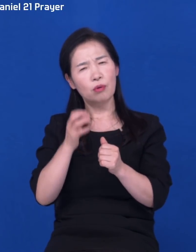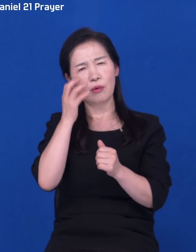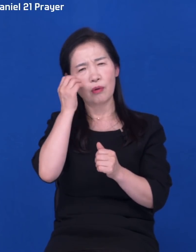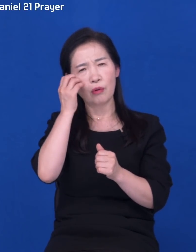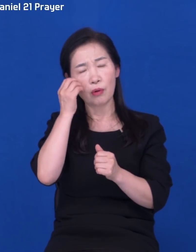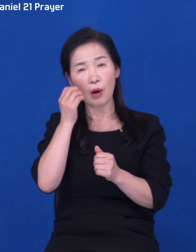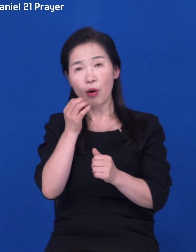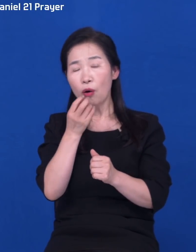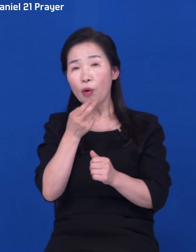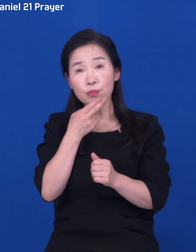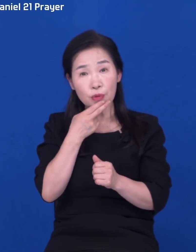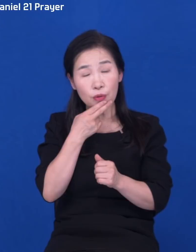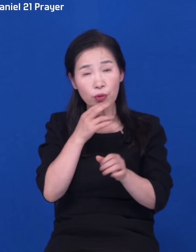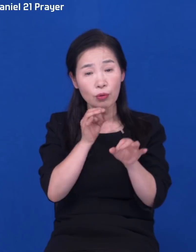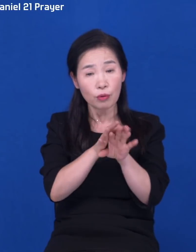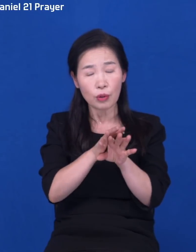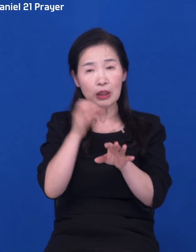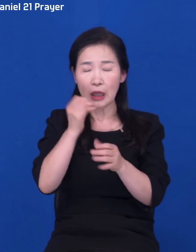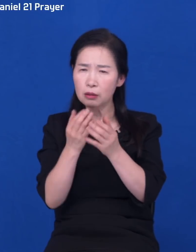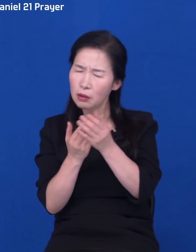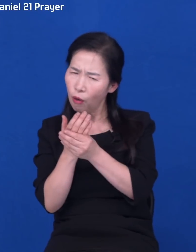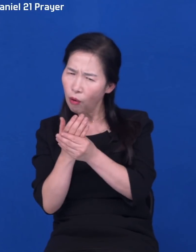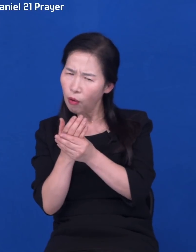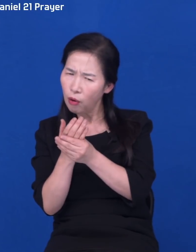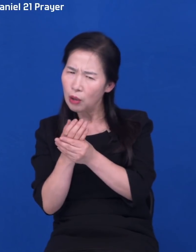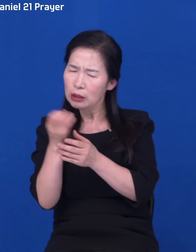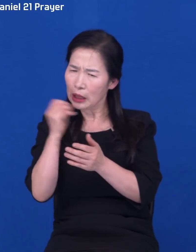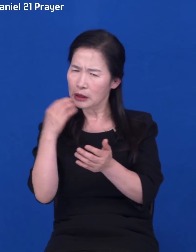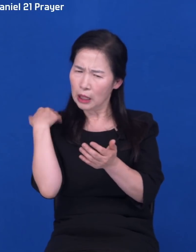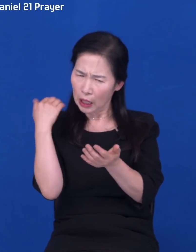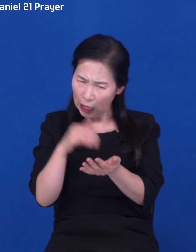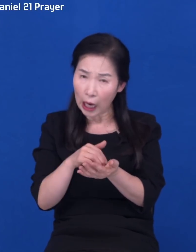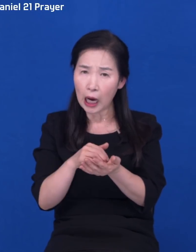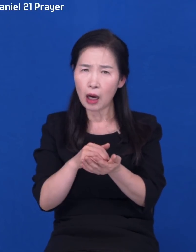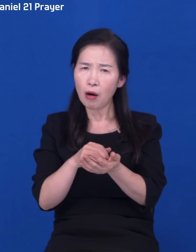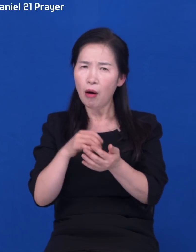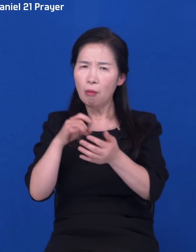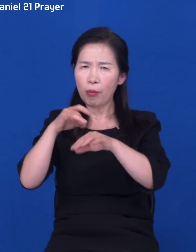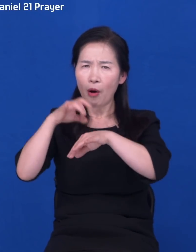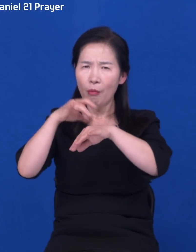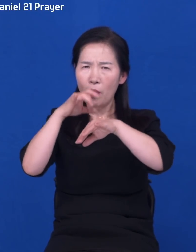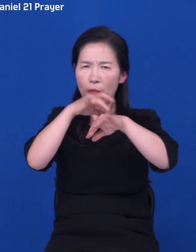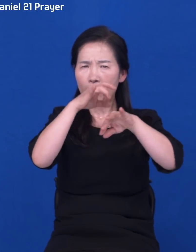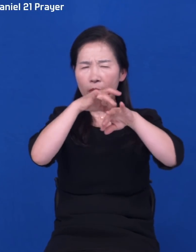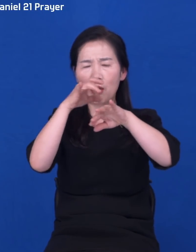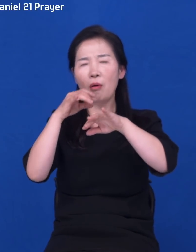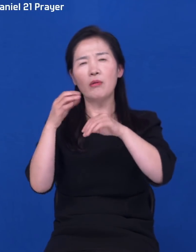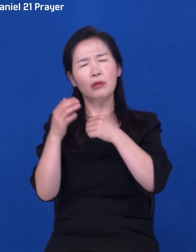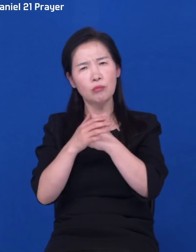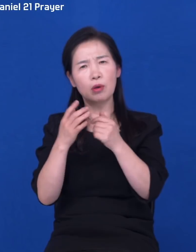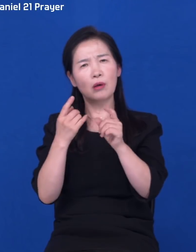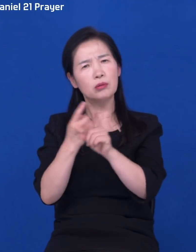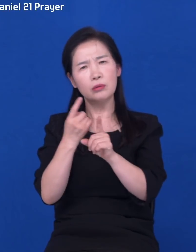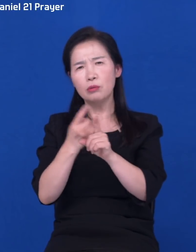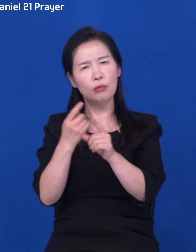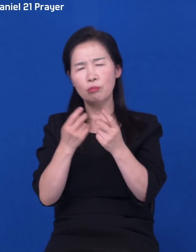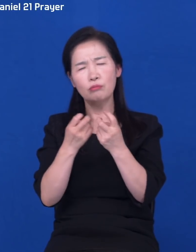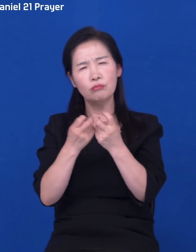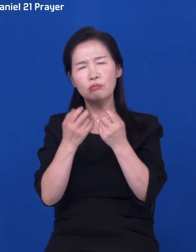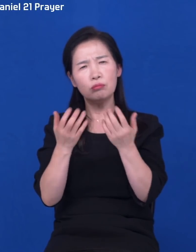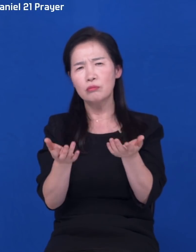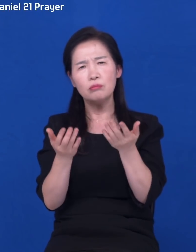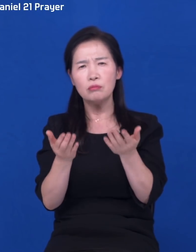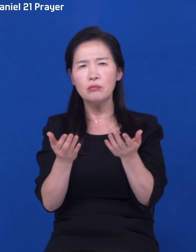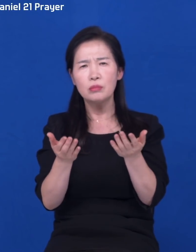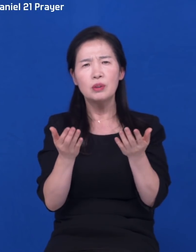경우는 없는데 이건 너무 분명하게 없어진 자리 그대로 나왔다. 그것도 뼈로만. 그래서 치료 방법이 없다. 치료 방법이 없다